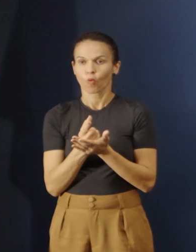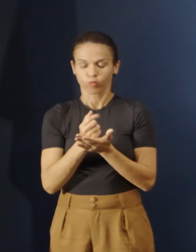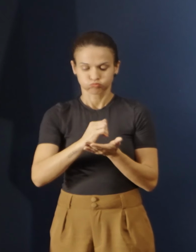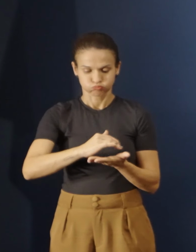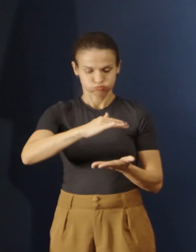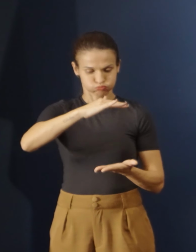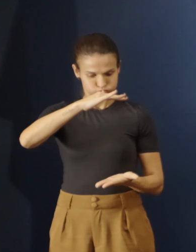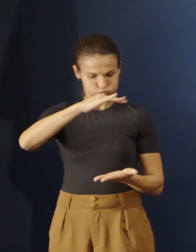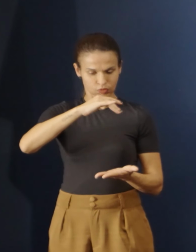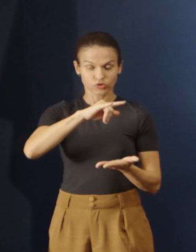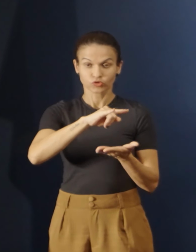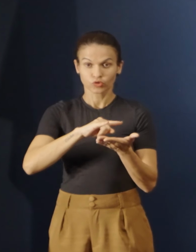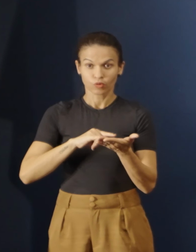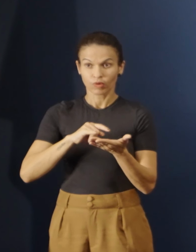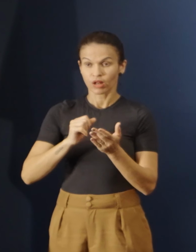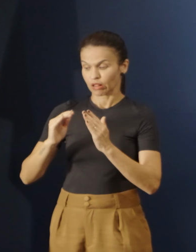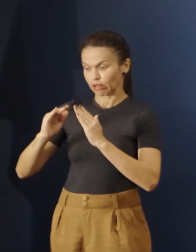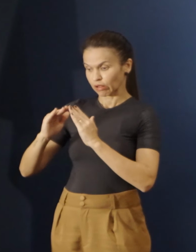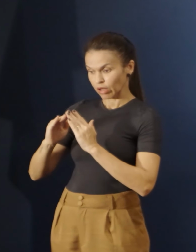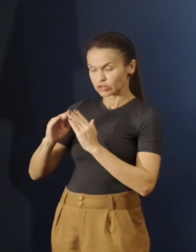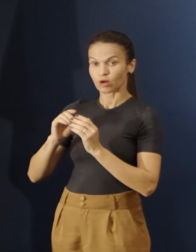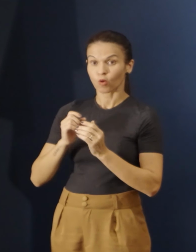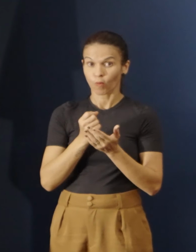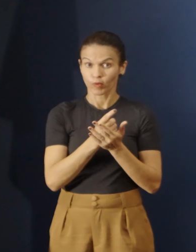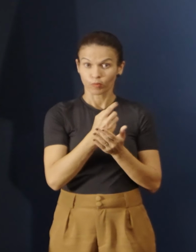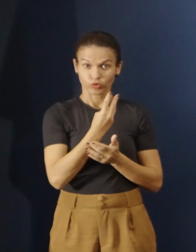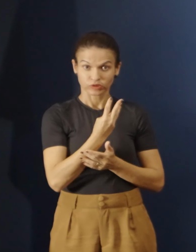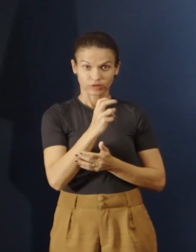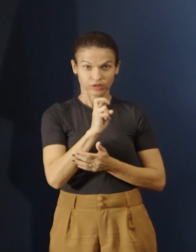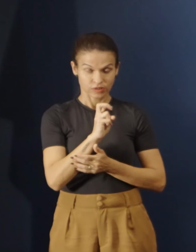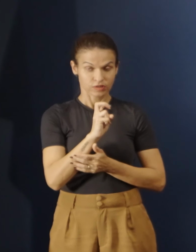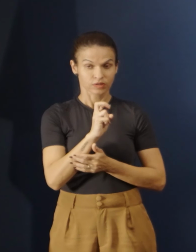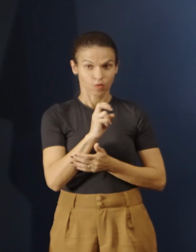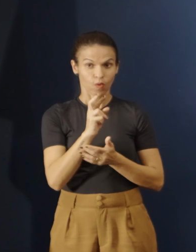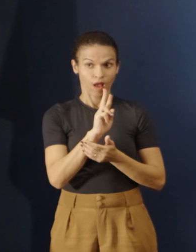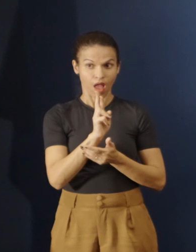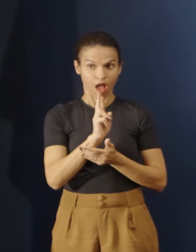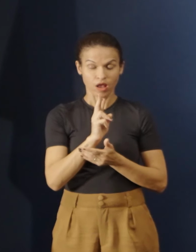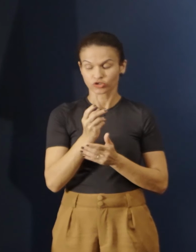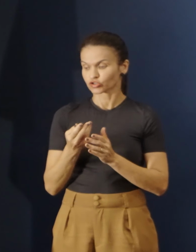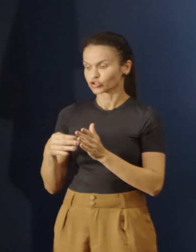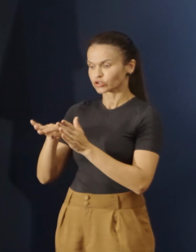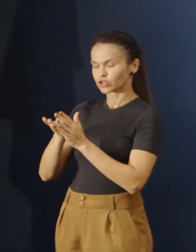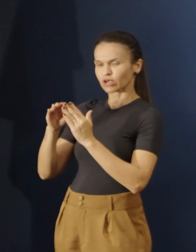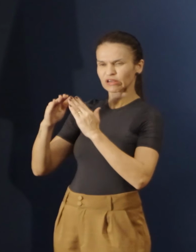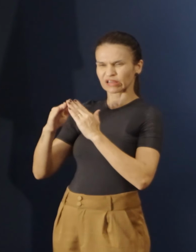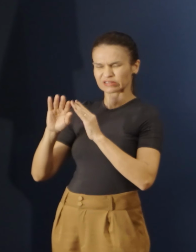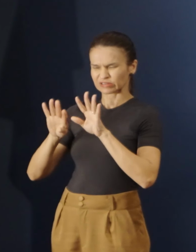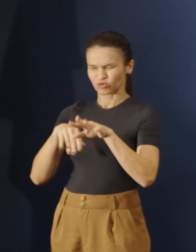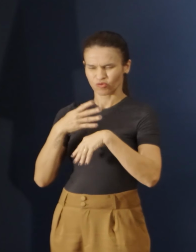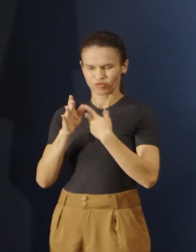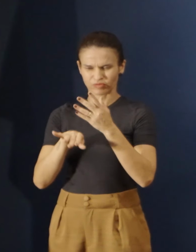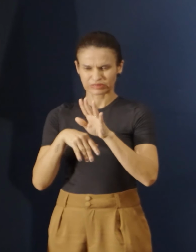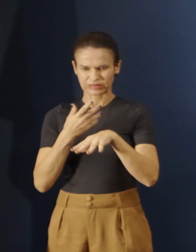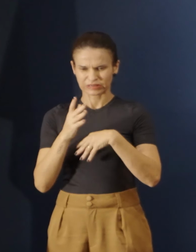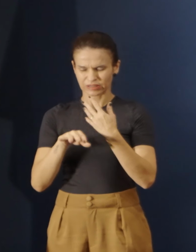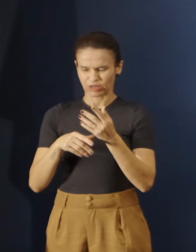documentos, e ele em casa, ele comprou por R$35 um maço de documentos. Quando ele chega em casa, no meio daquela confusão toda, no meio